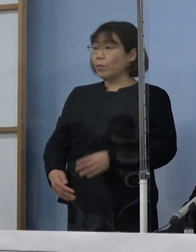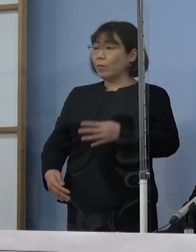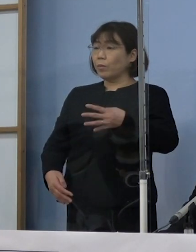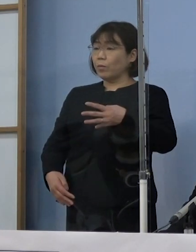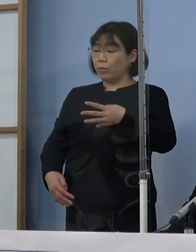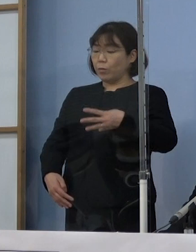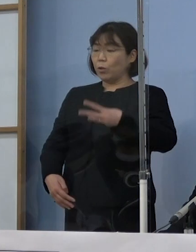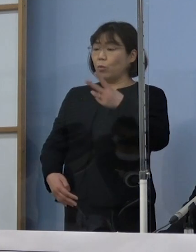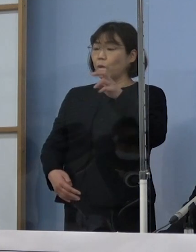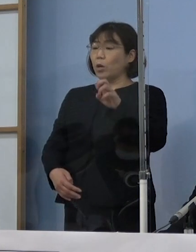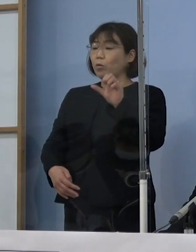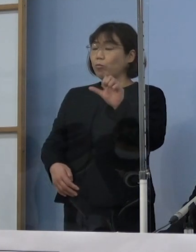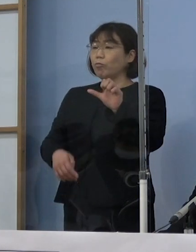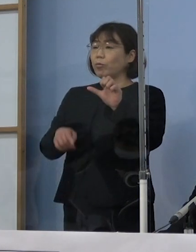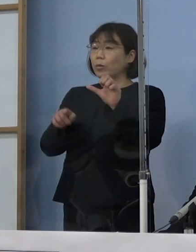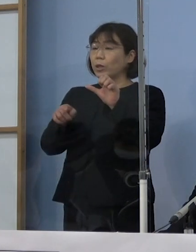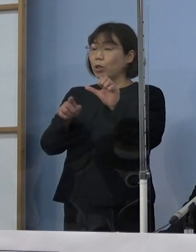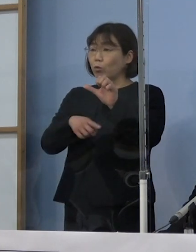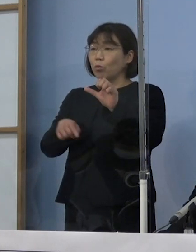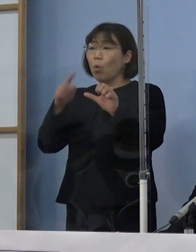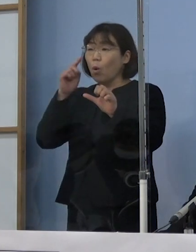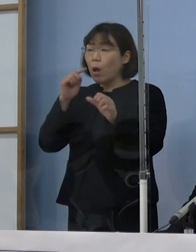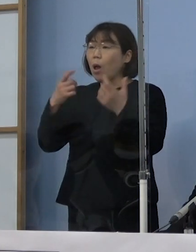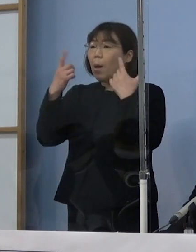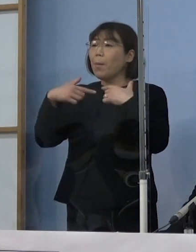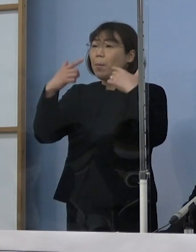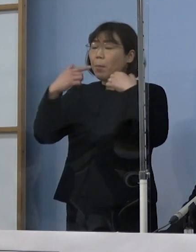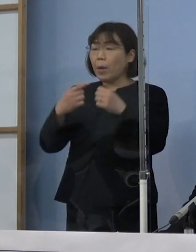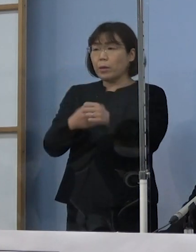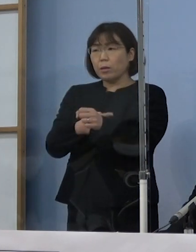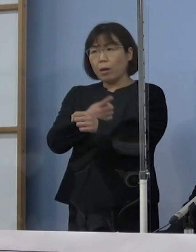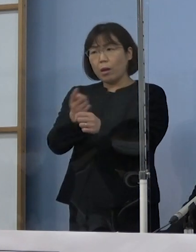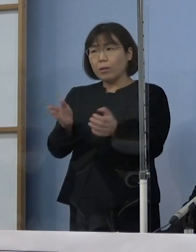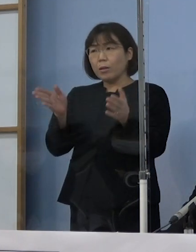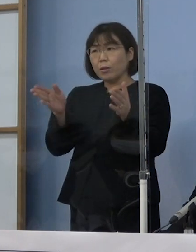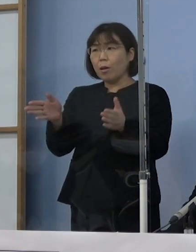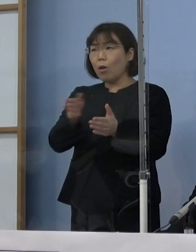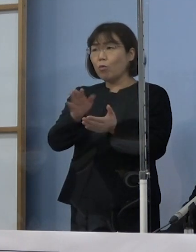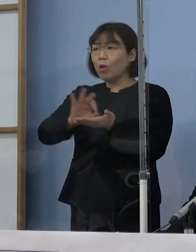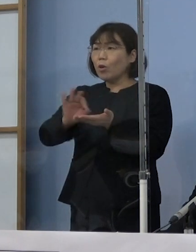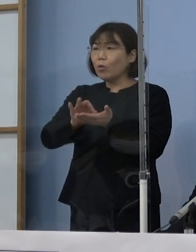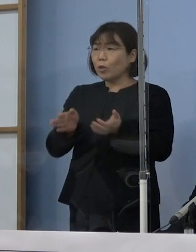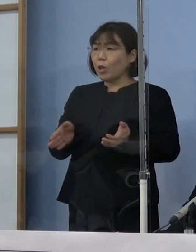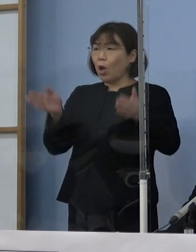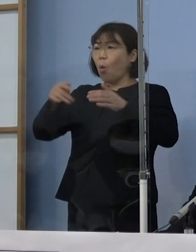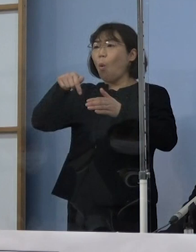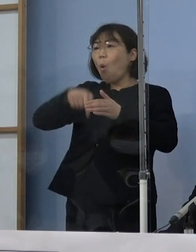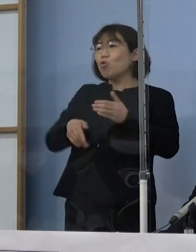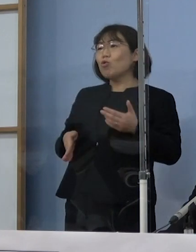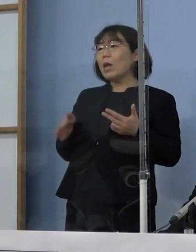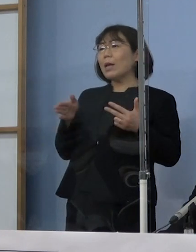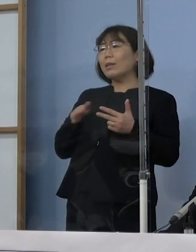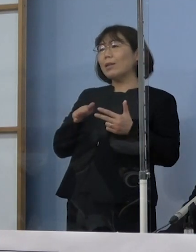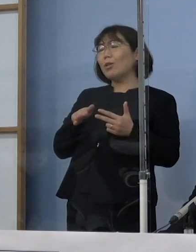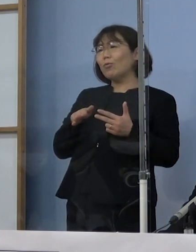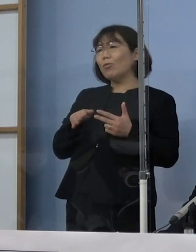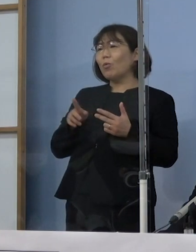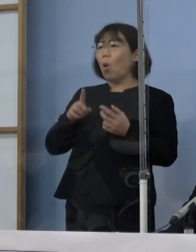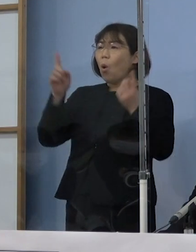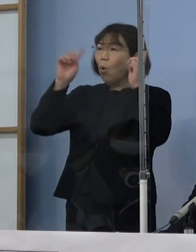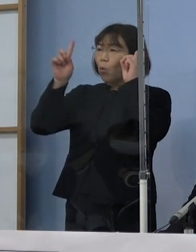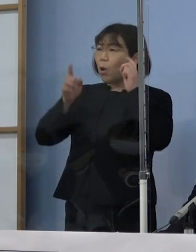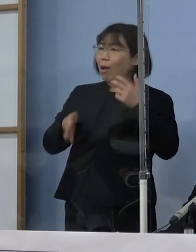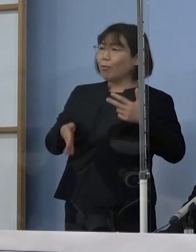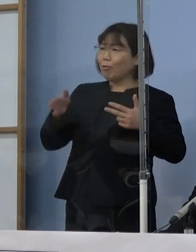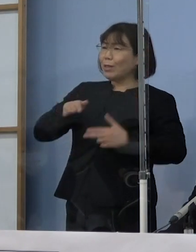425例目の方は毎日1時間程度集まって使用する屋内施設、どんな性格の、なんか娯楽施設